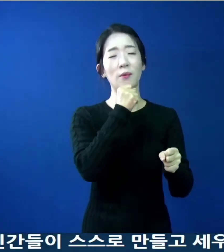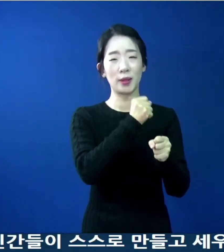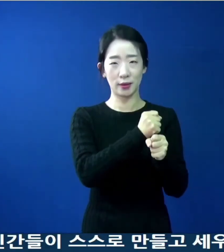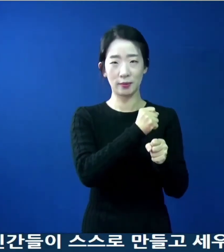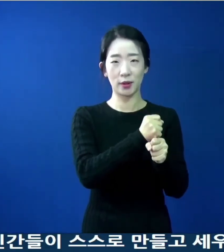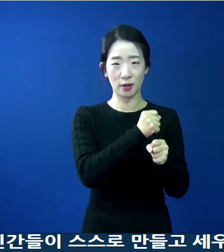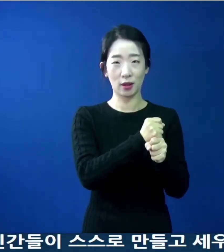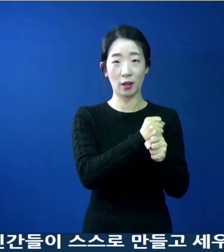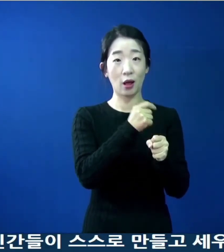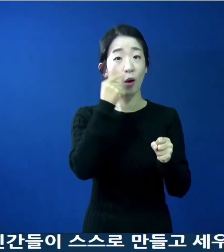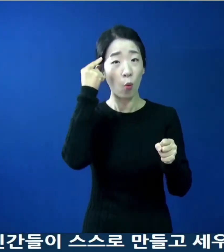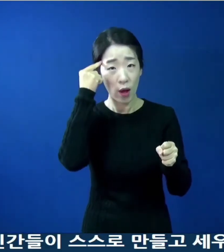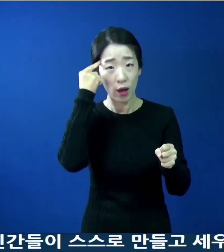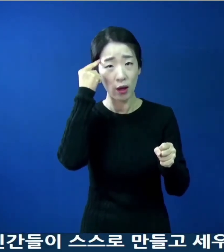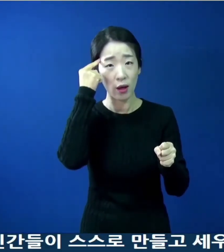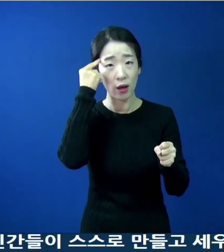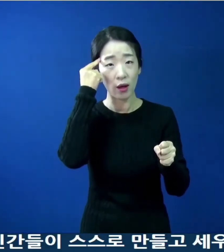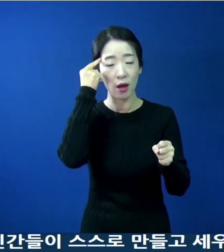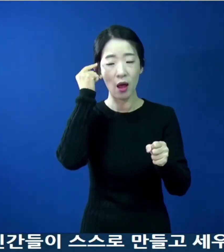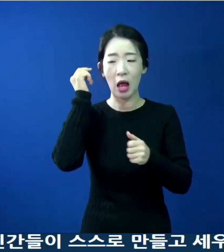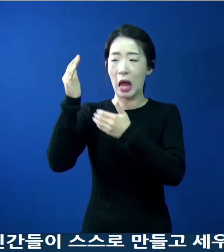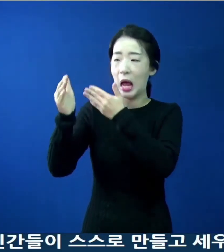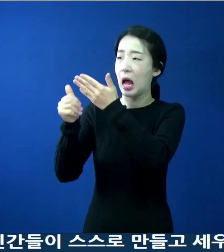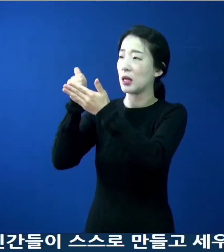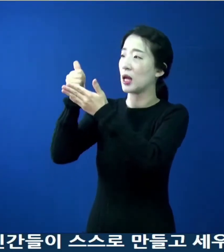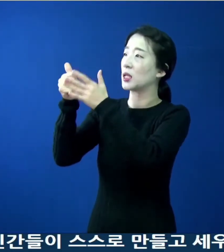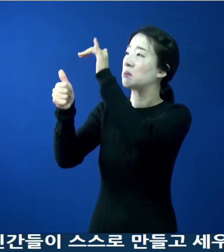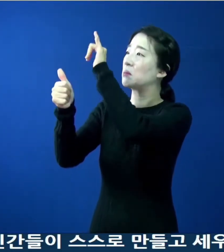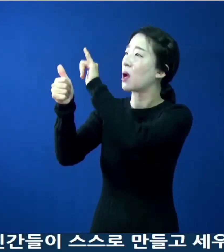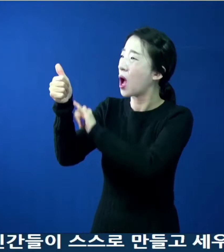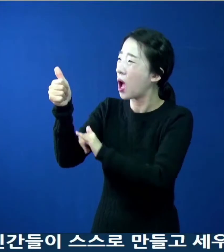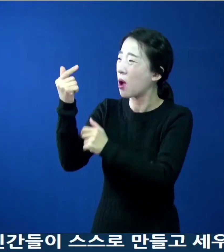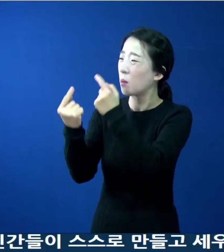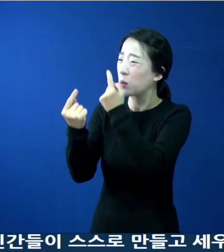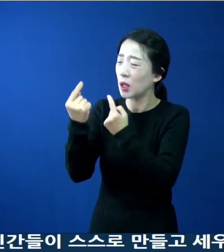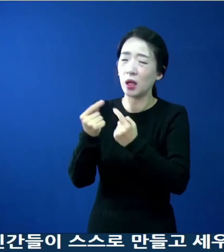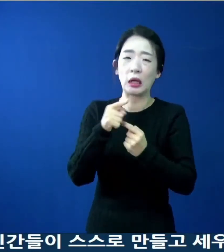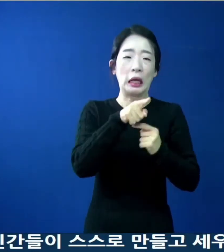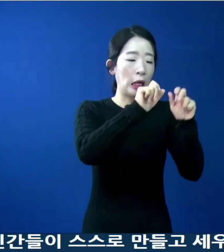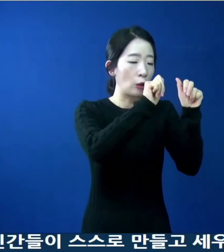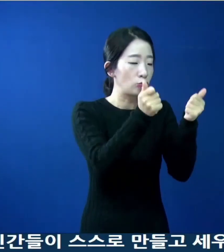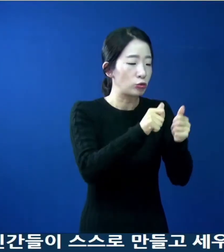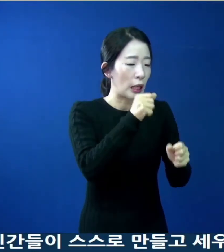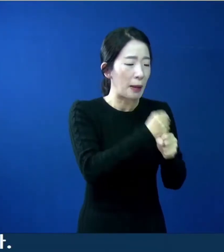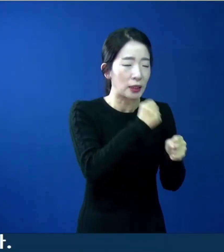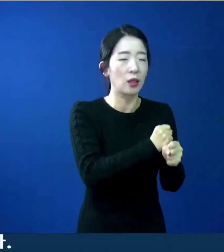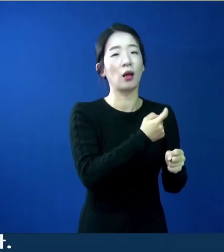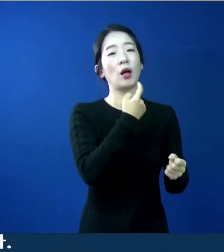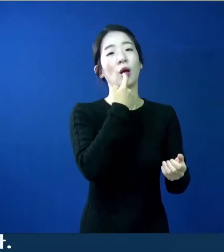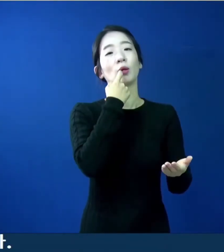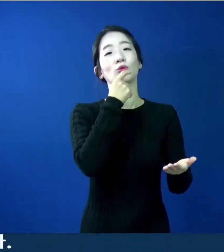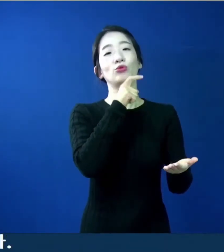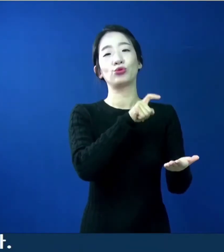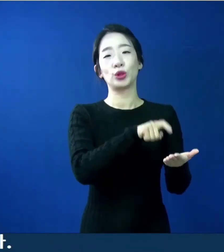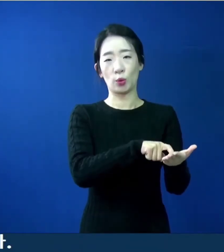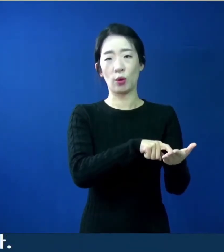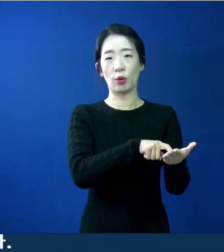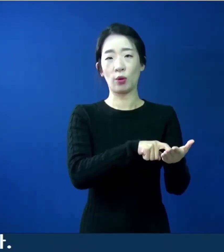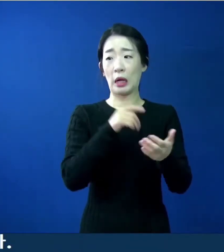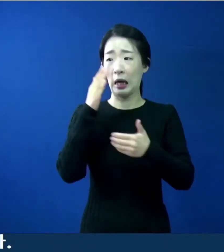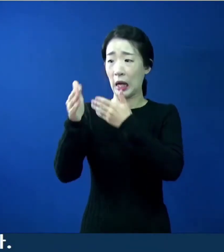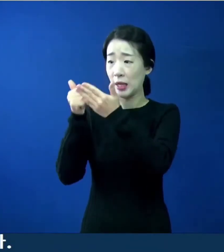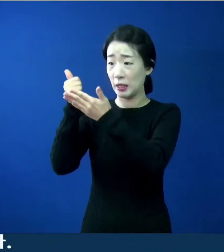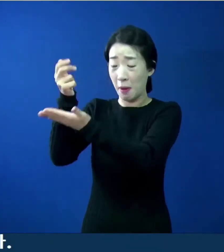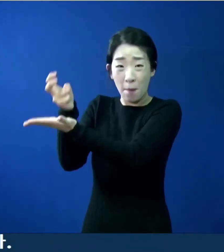만드냐면요, 하나님 섬기는 것보다 우상 섬기는 게 쉬워요. 하나님은 하나님의 정한 법대로